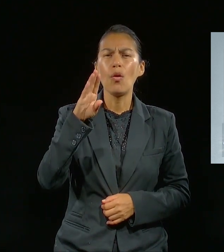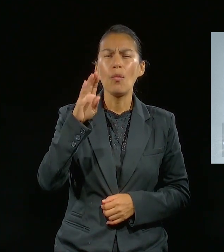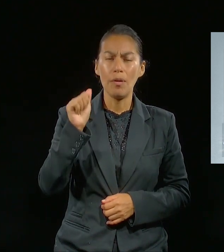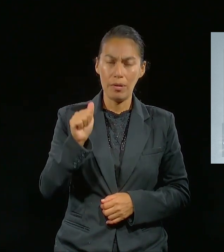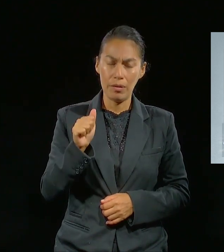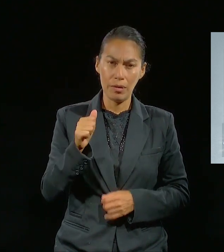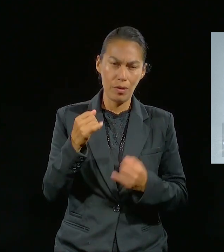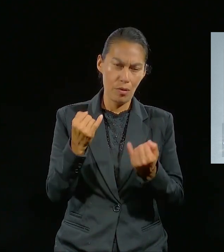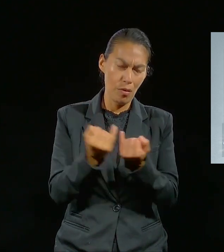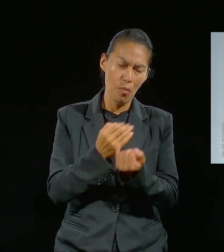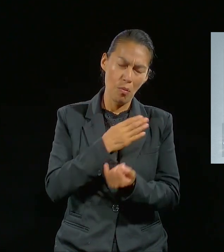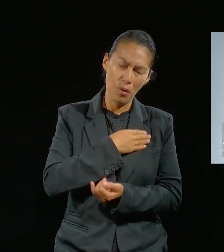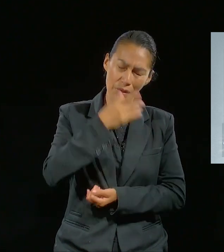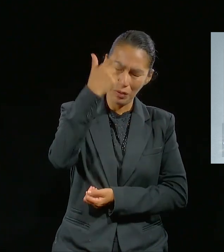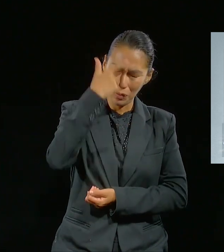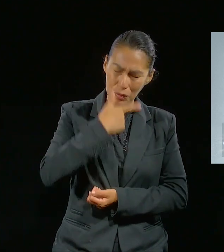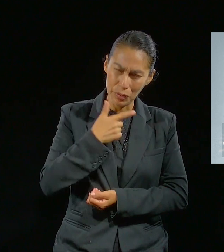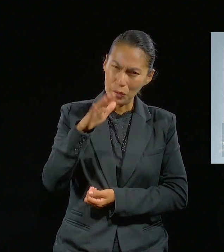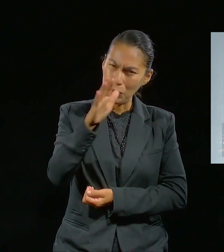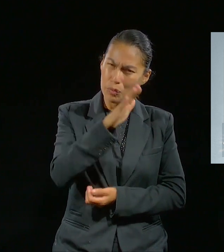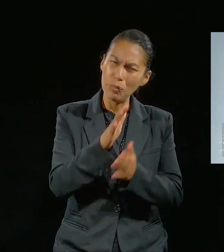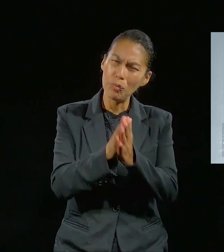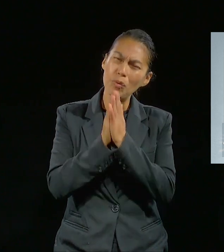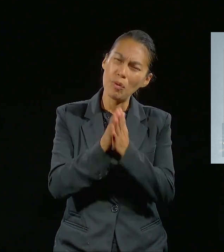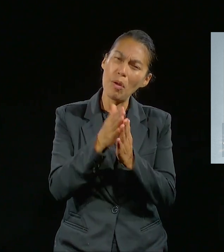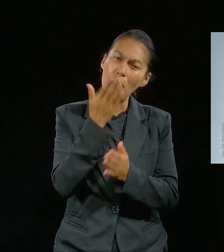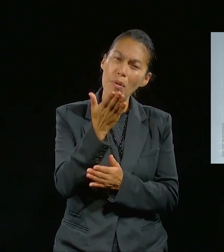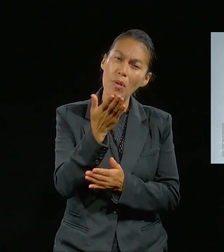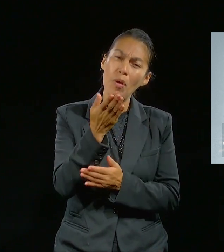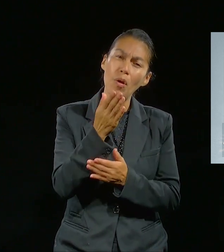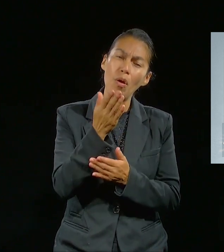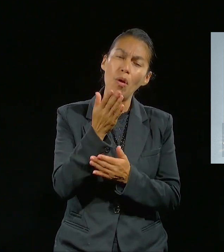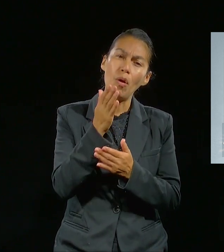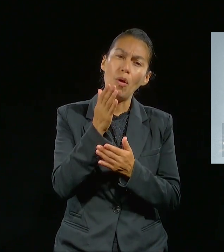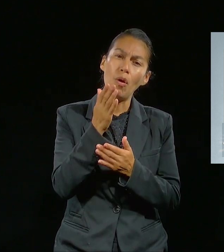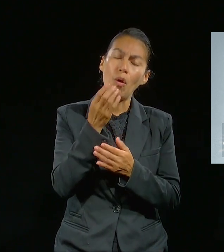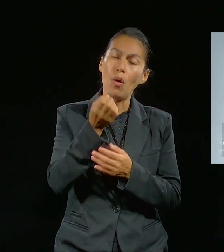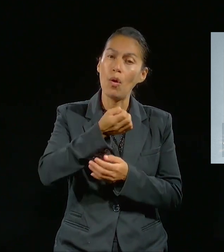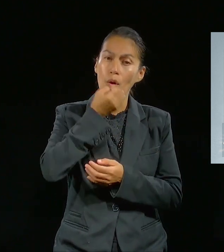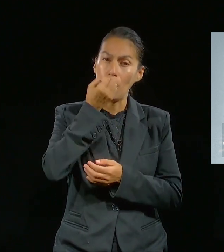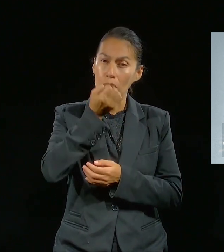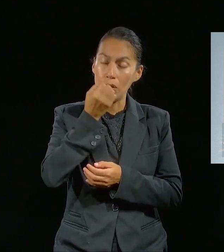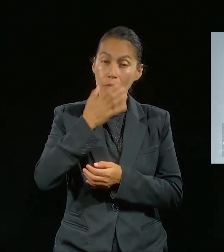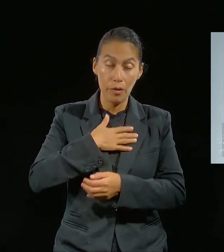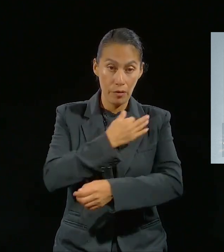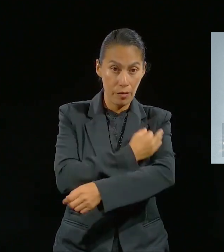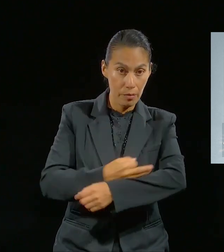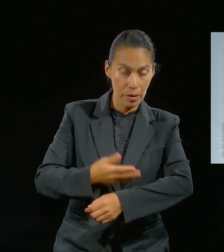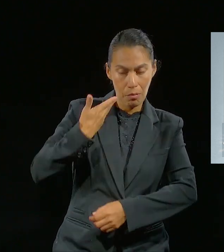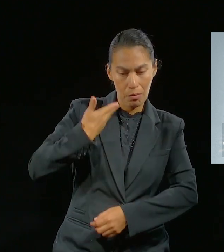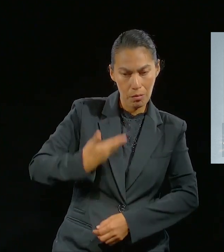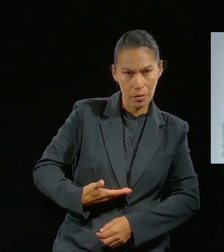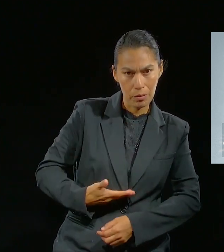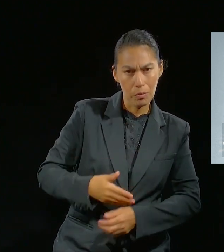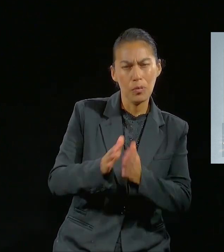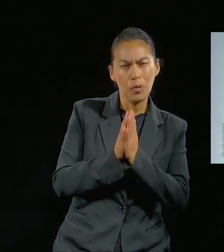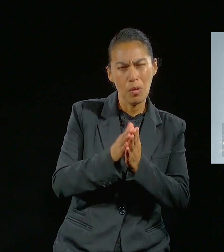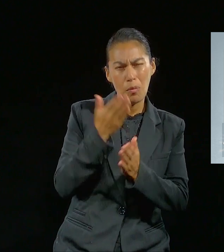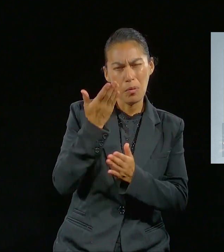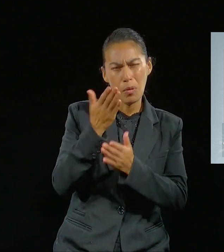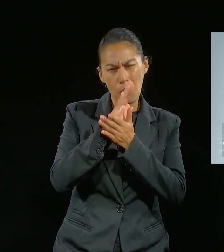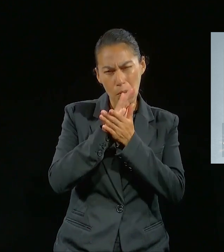nos dice: buenas noches, tengan todos. Les pido humildemente sus oraciones por mi familia y mi